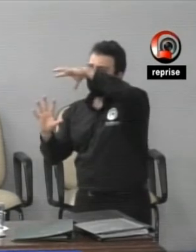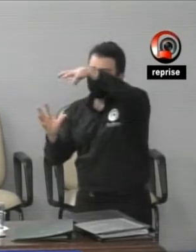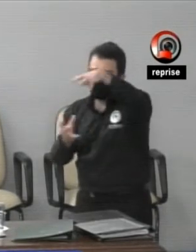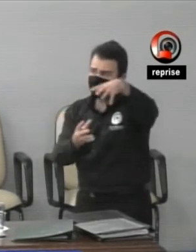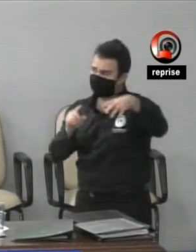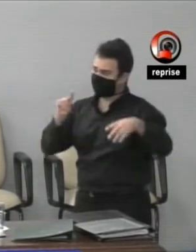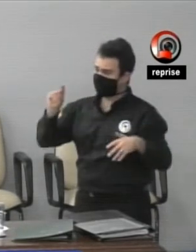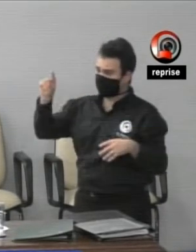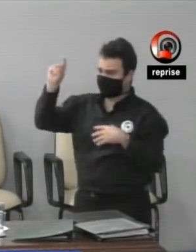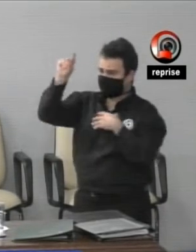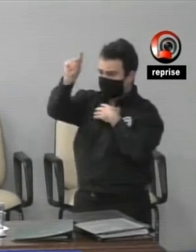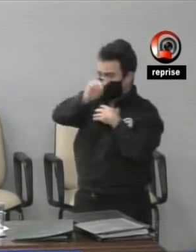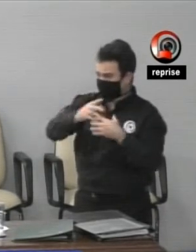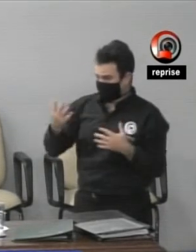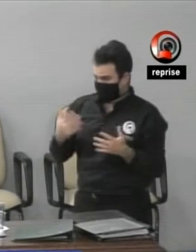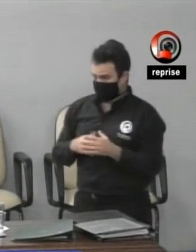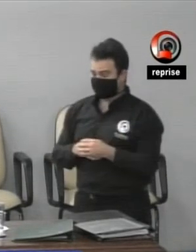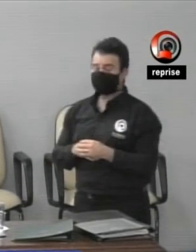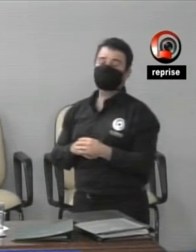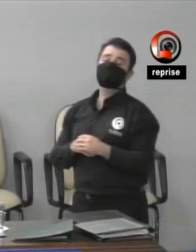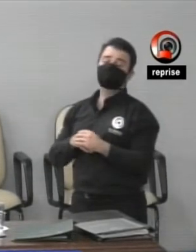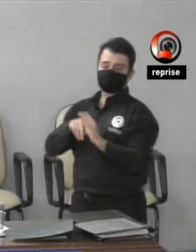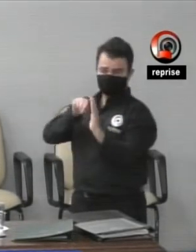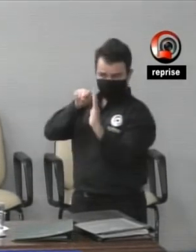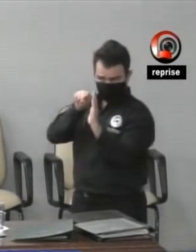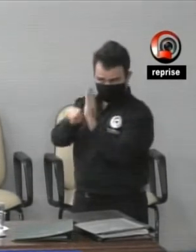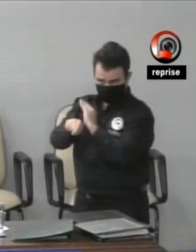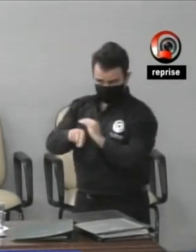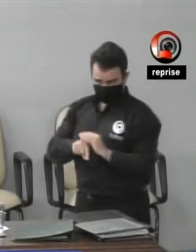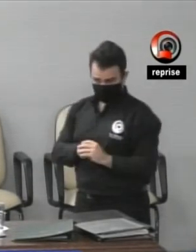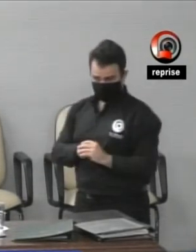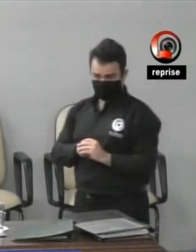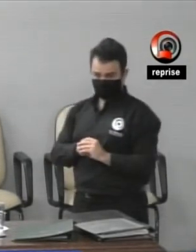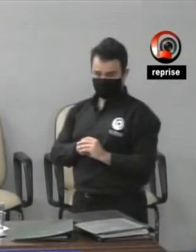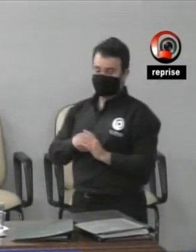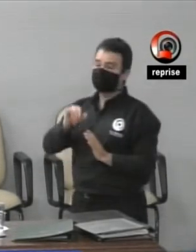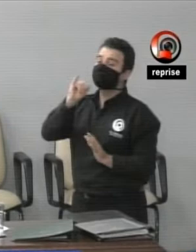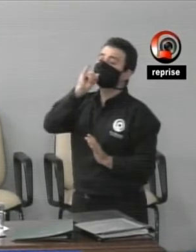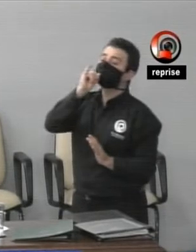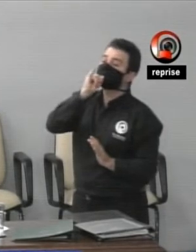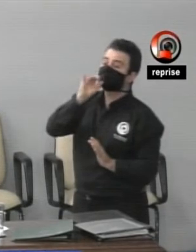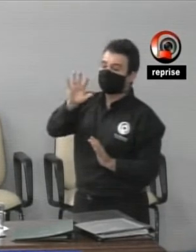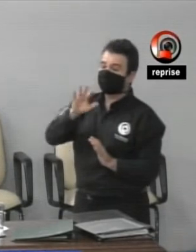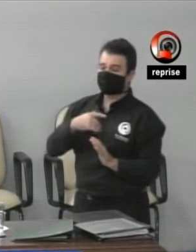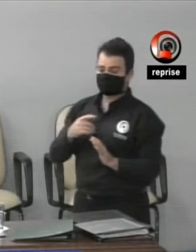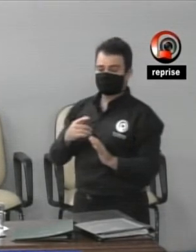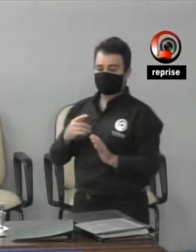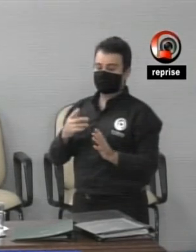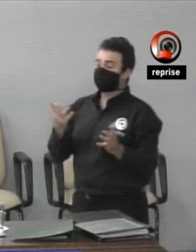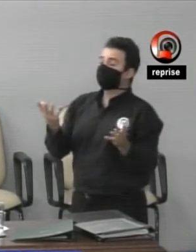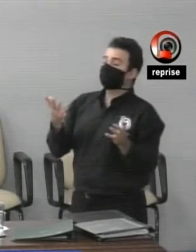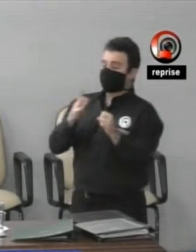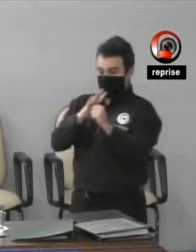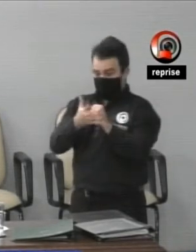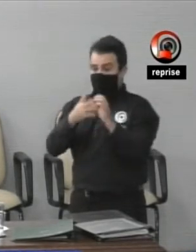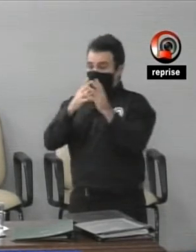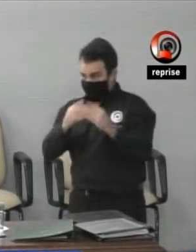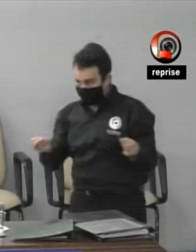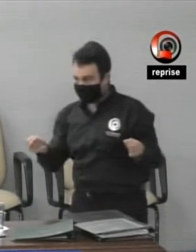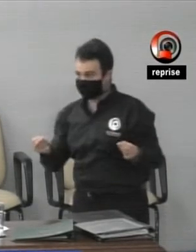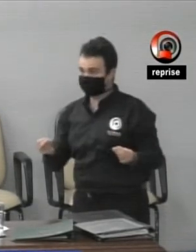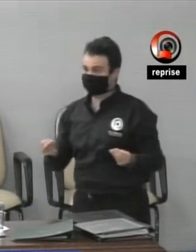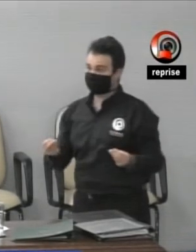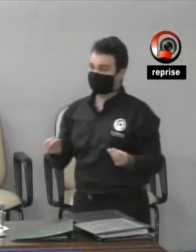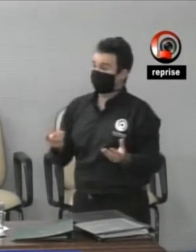alguém tiver uma resposta que vai ficar para os anais da história e tiver certeza dessa resposta, só a história vai